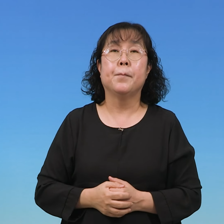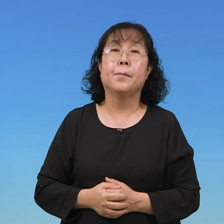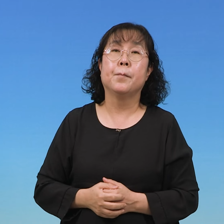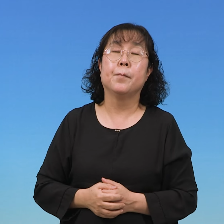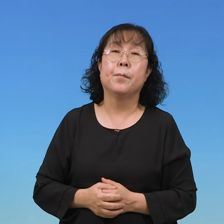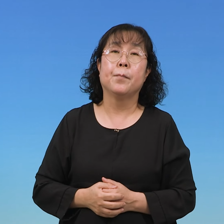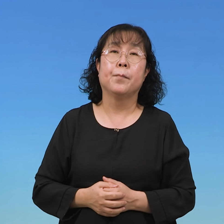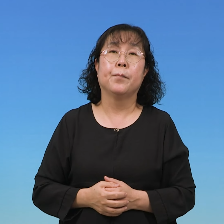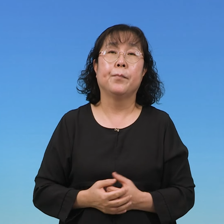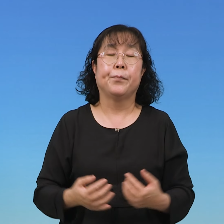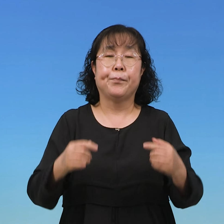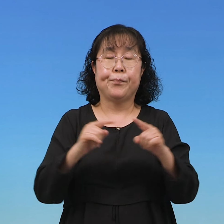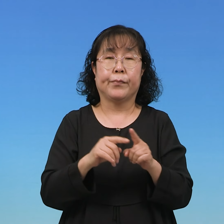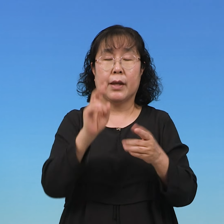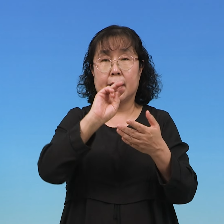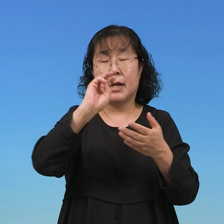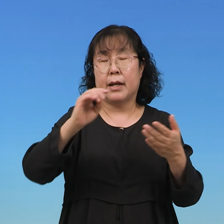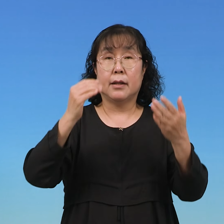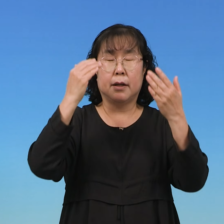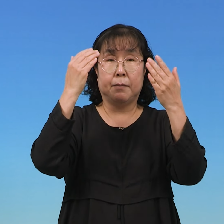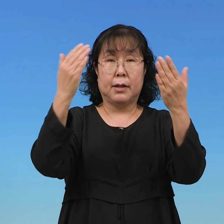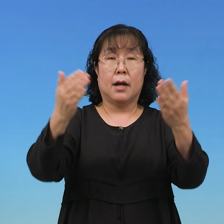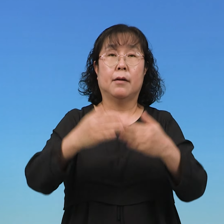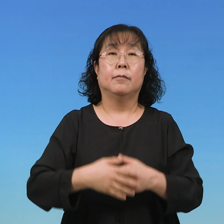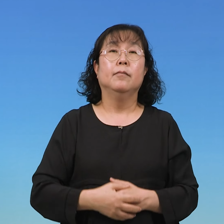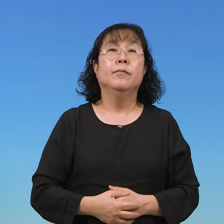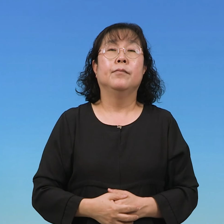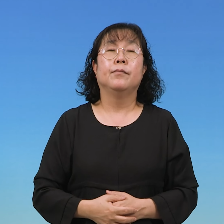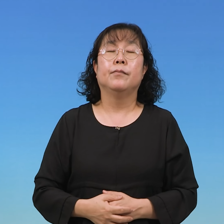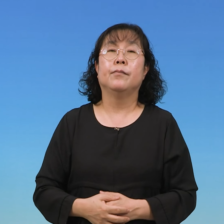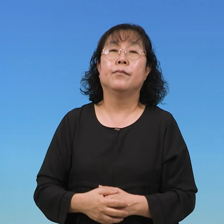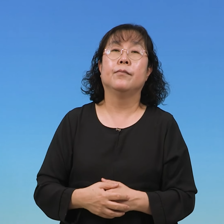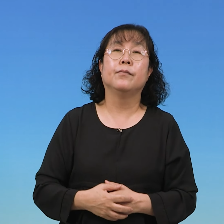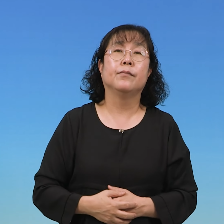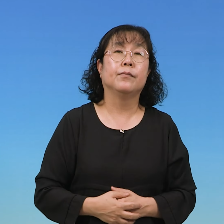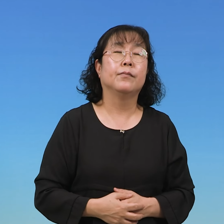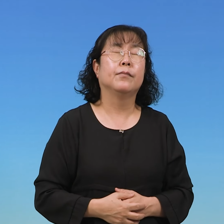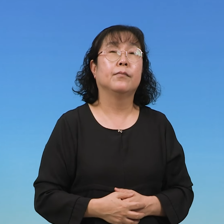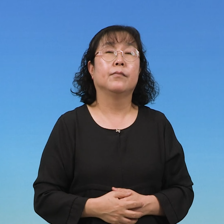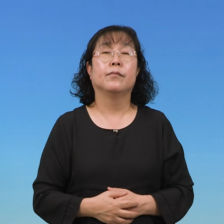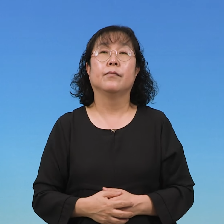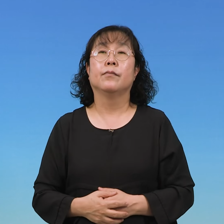가사를 기억하시면서 함께 찬양하기 원합니다.